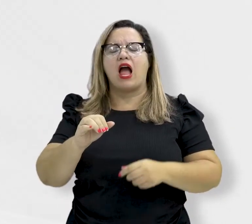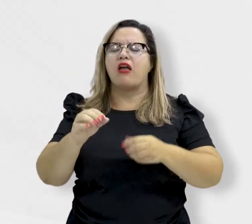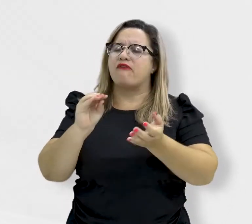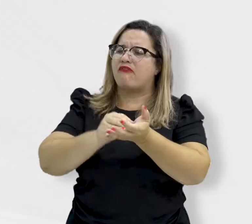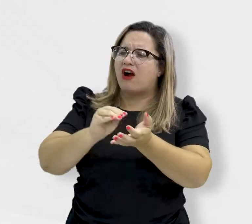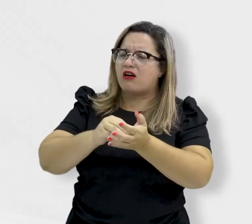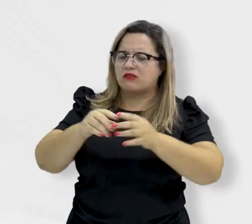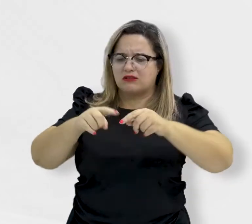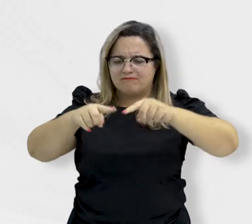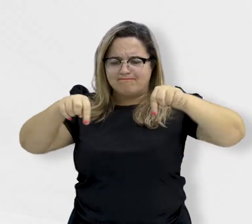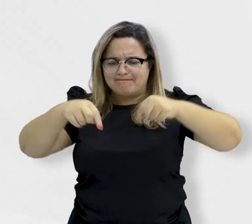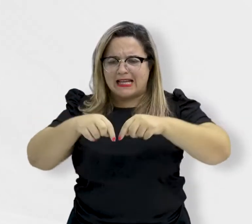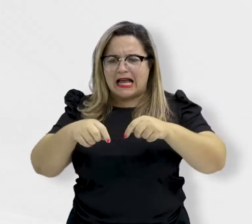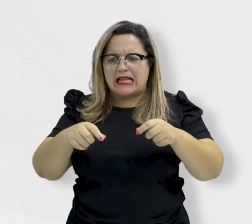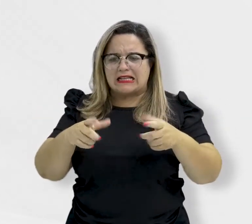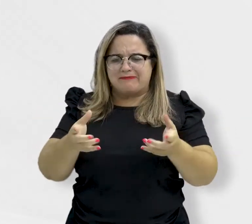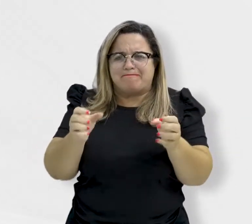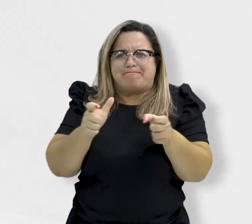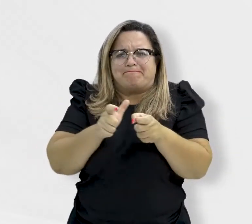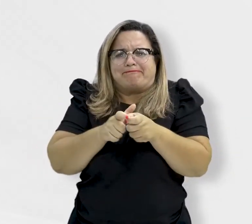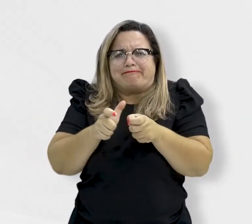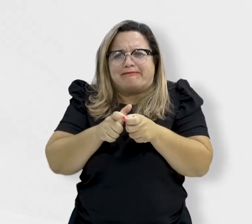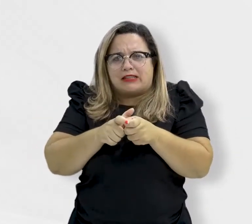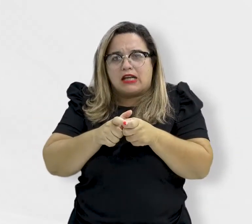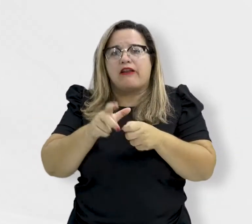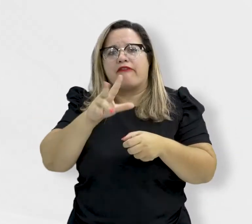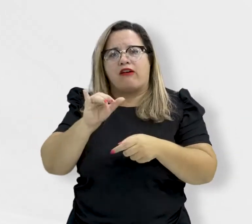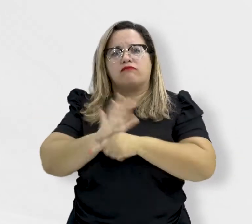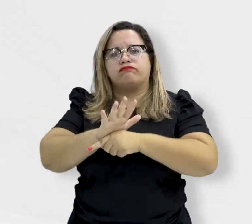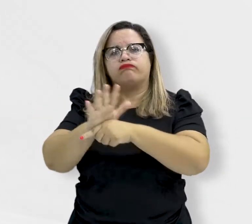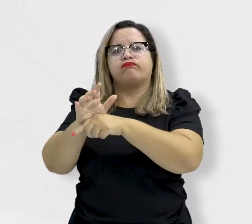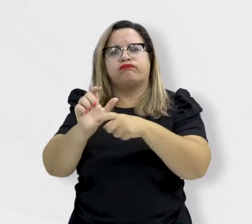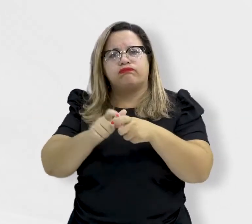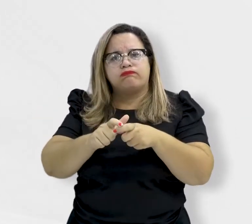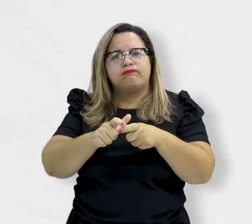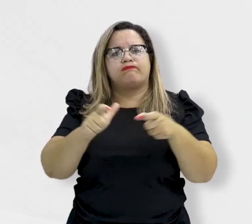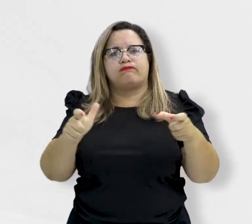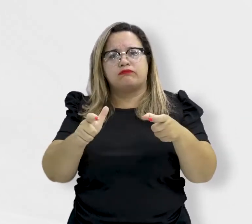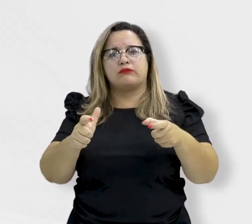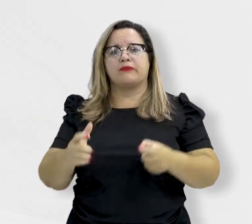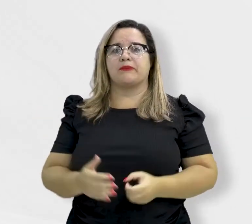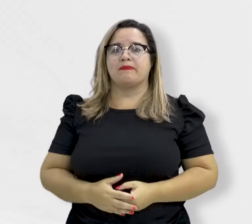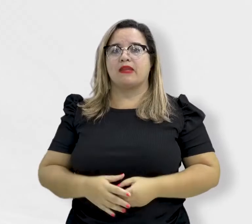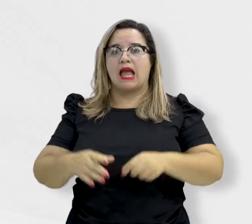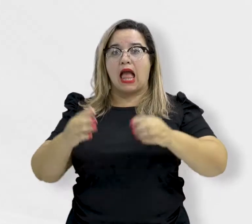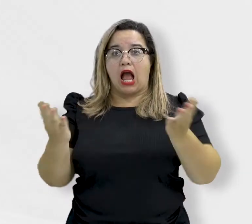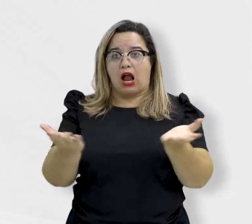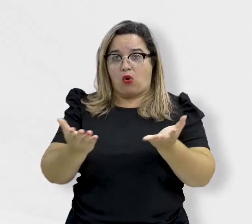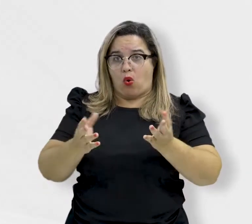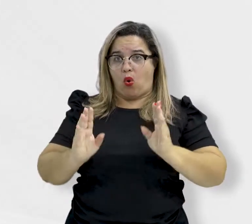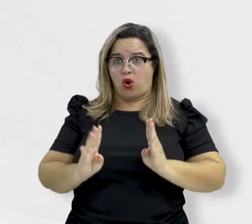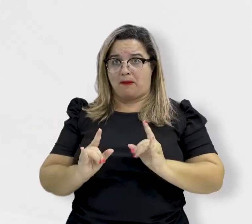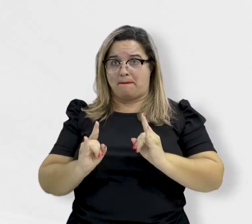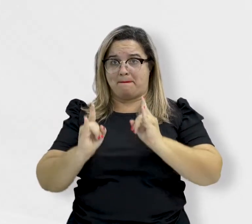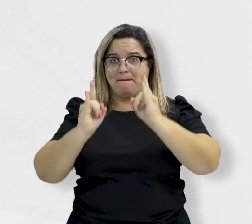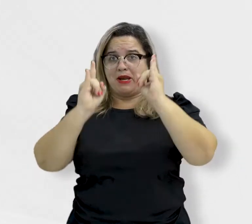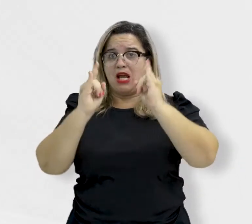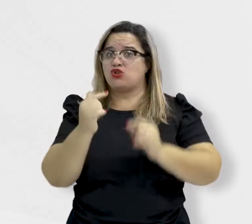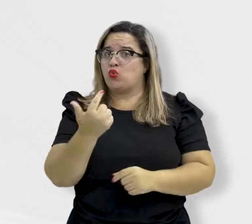de promotores, servidores e atendimento ao público. Na sede atual, não há espaço para a realização de audiências públicas e para atender